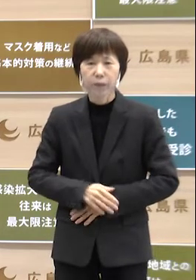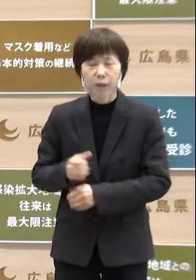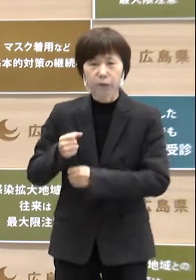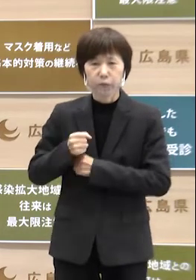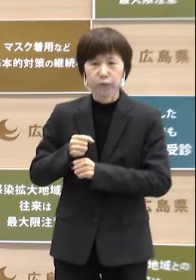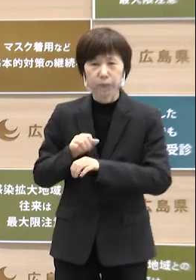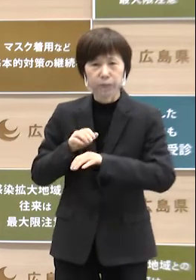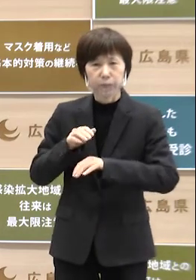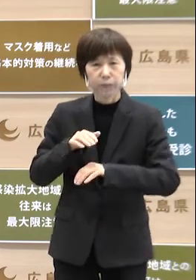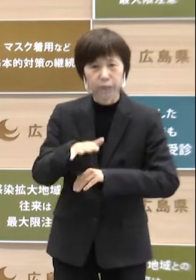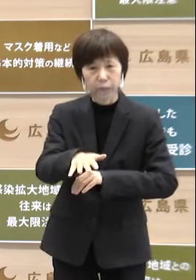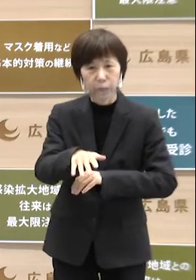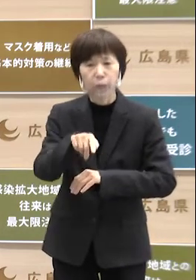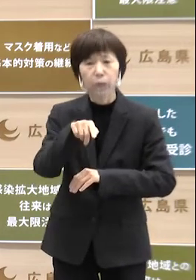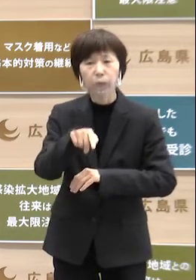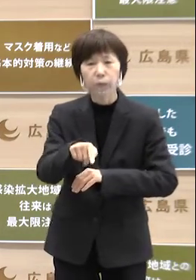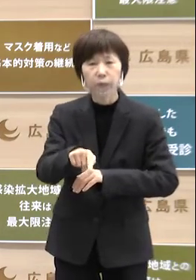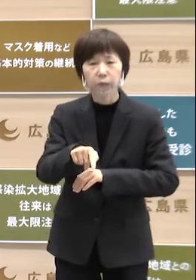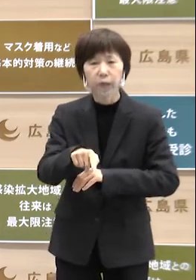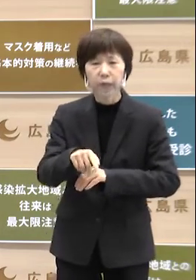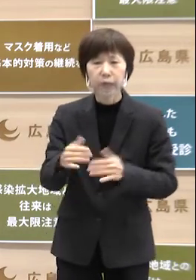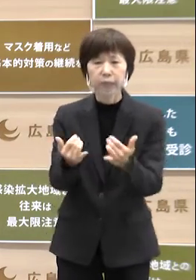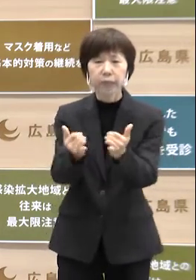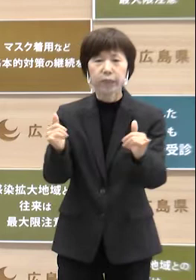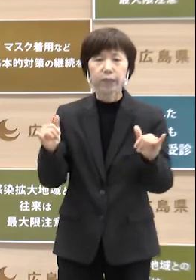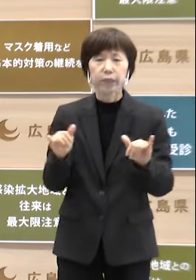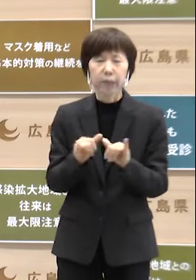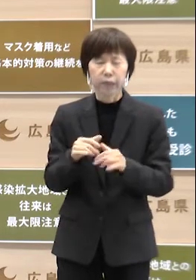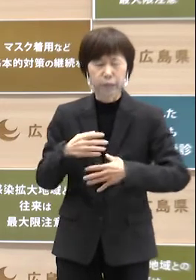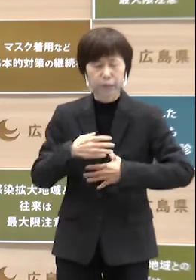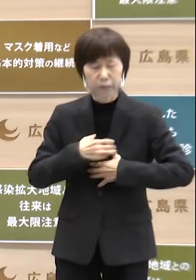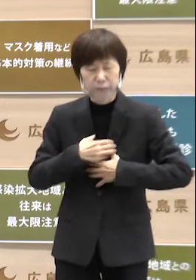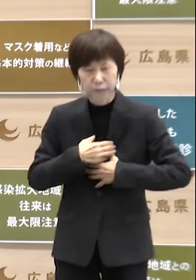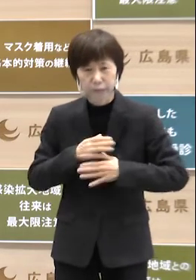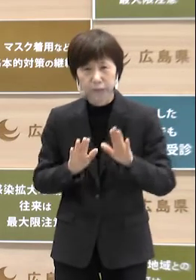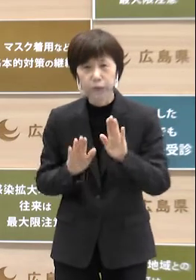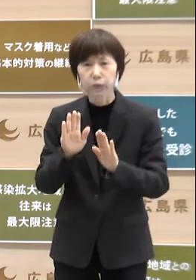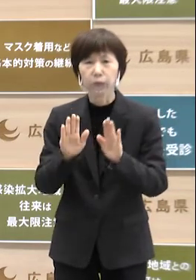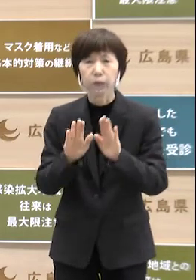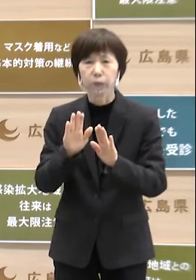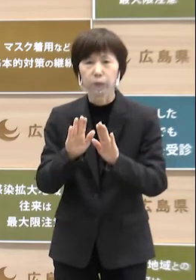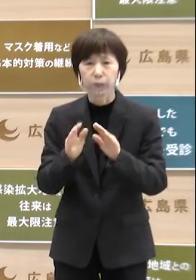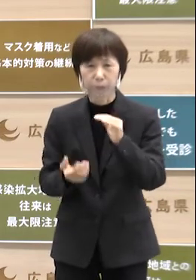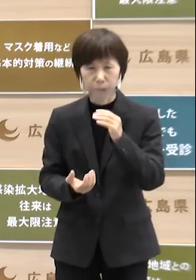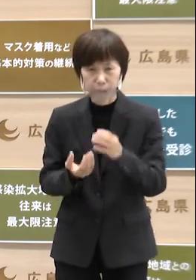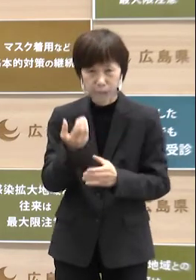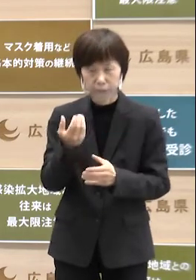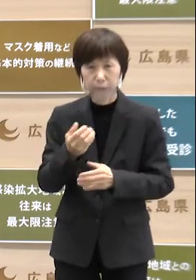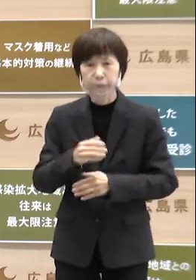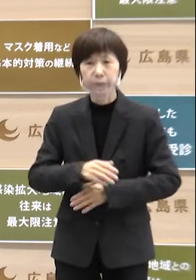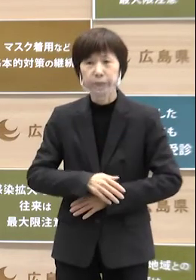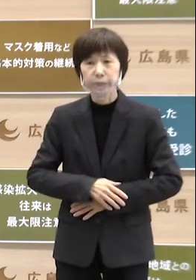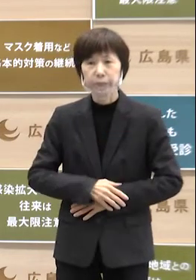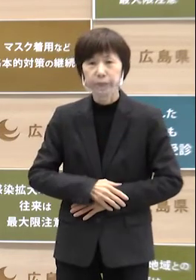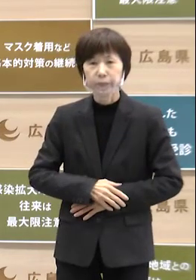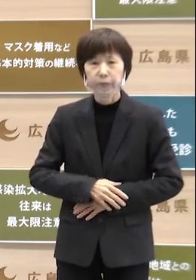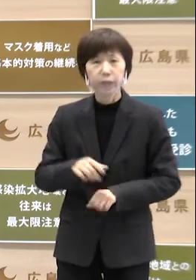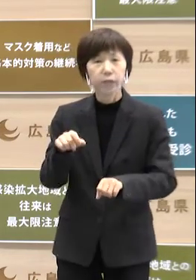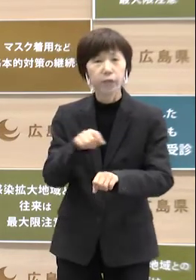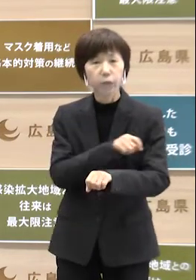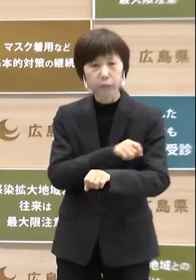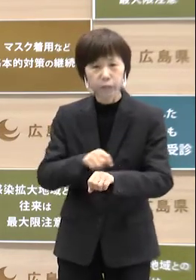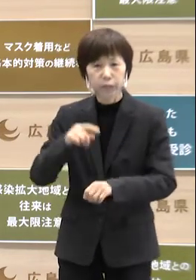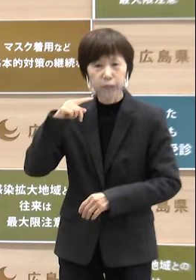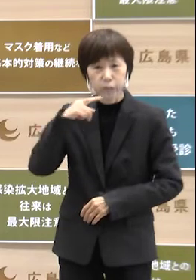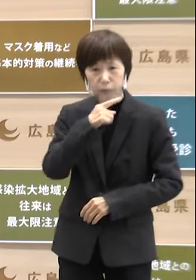国際社会というのは大きな危機に、直面していると思っております。特にロ